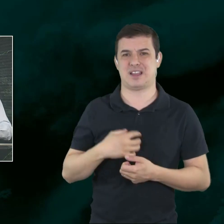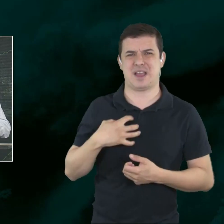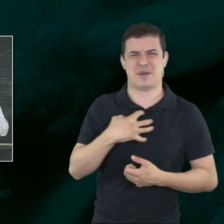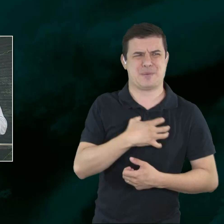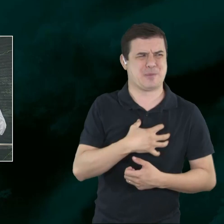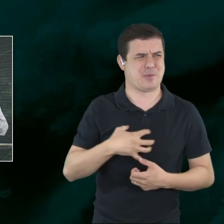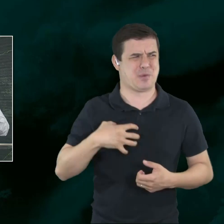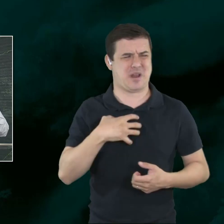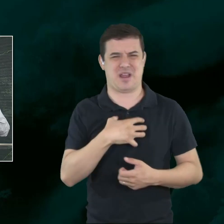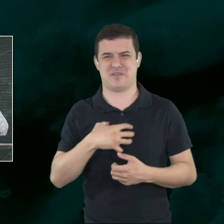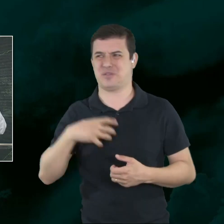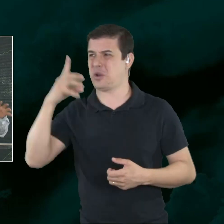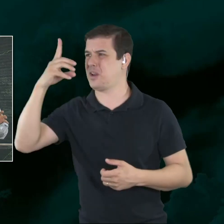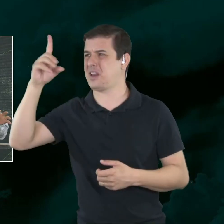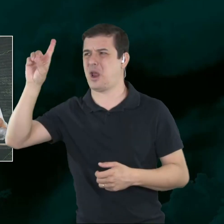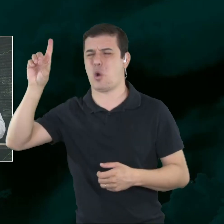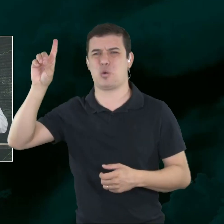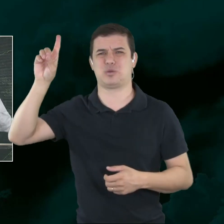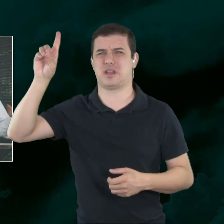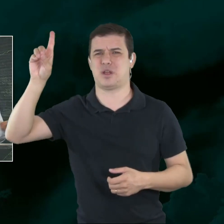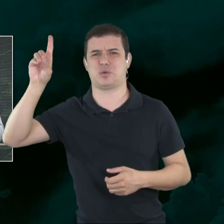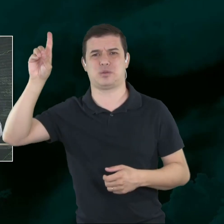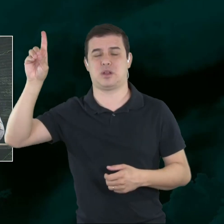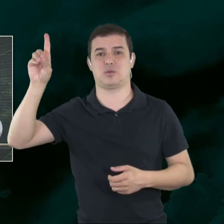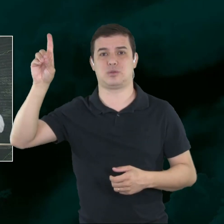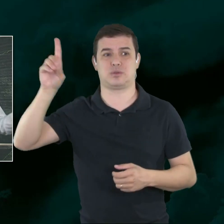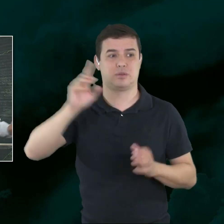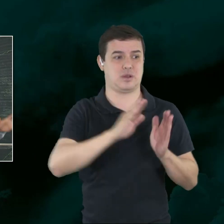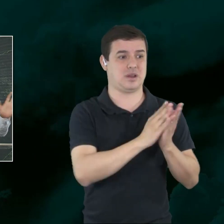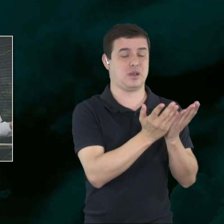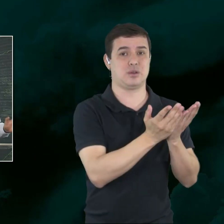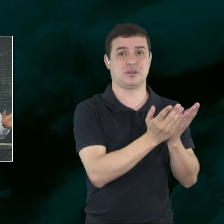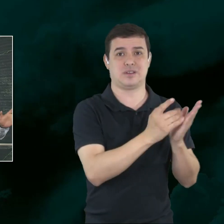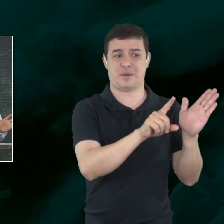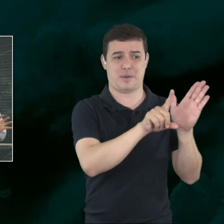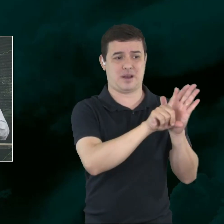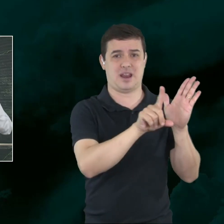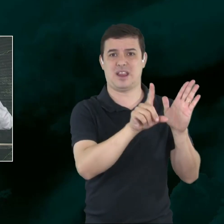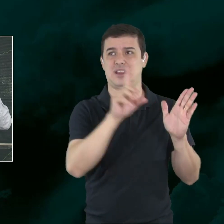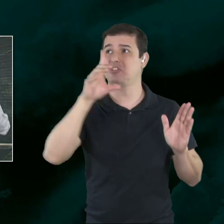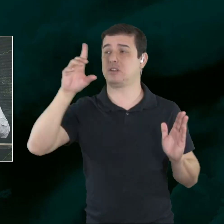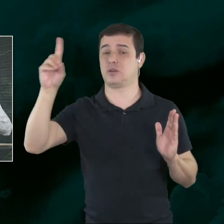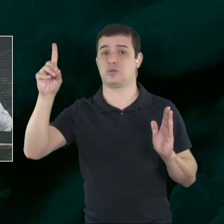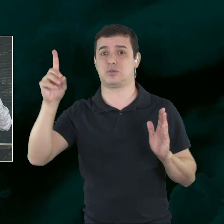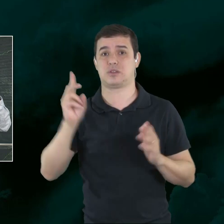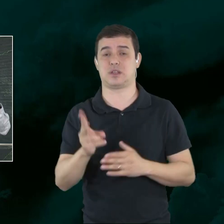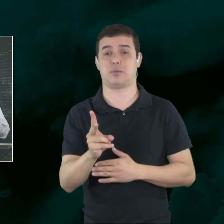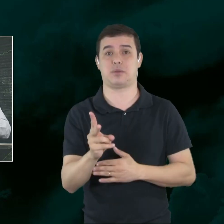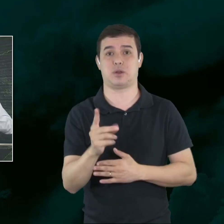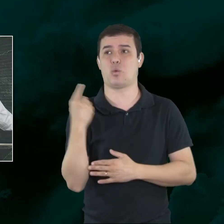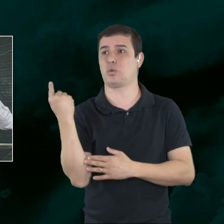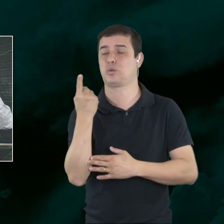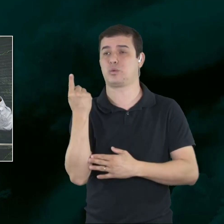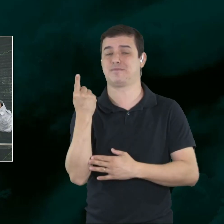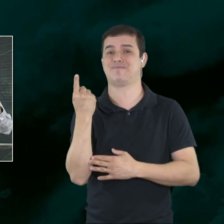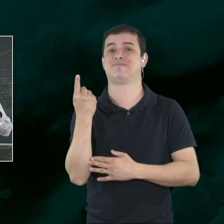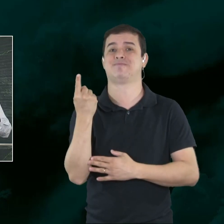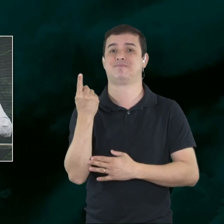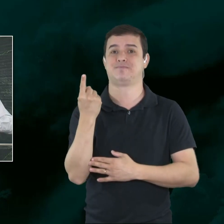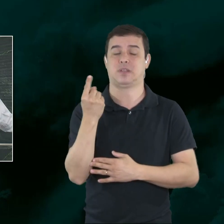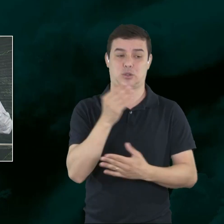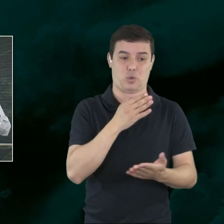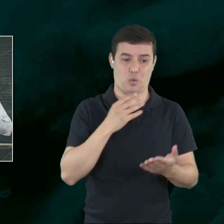Deus, quer dizer, tudo, né, a lei de Deus parece que está definindo tudo. Vamos derrubar tudo isso. Irmãos, quando começarem,